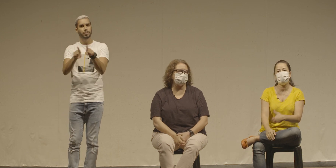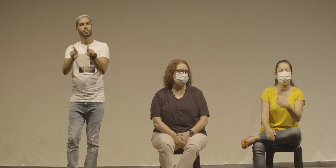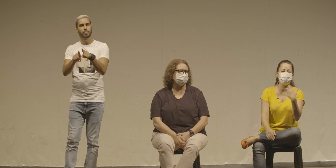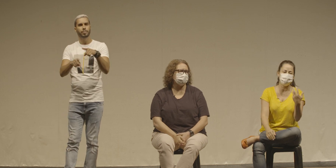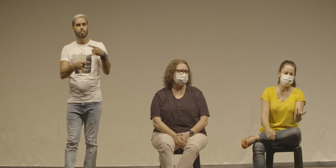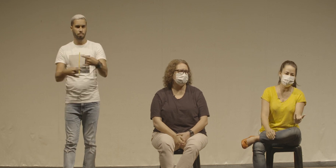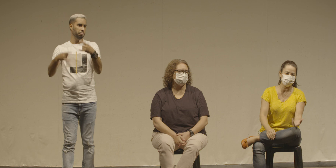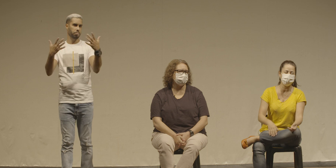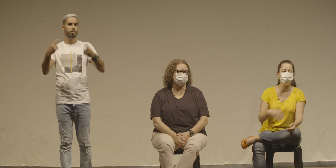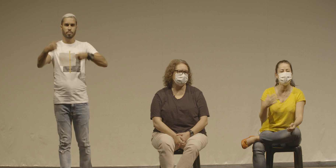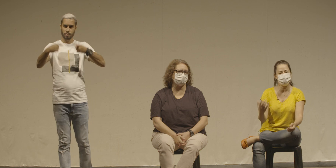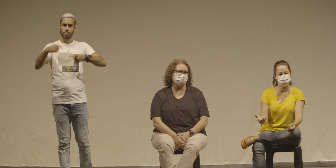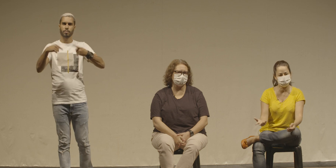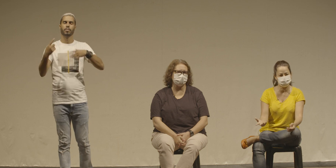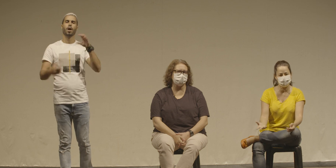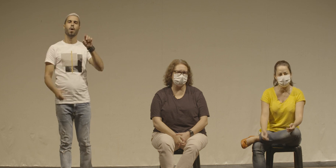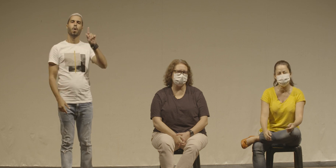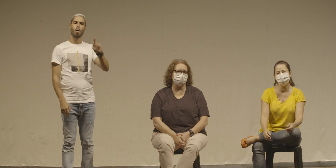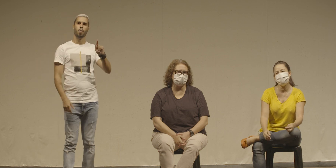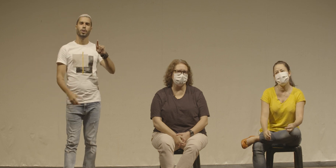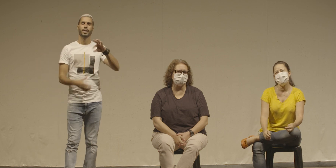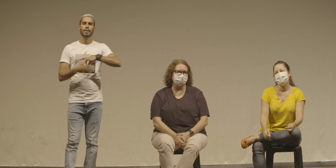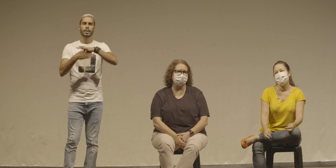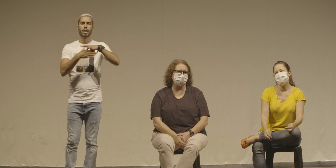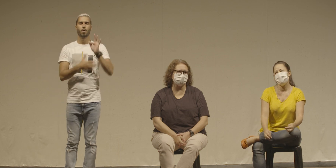Estaremos na ONG Semente do Futuro e Atitude Social.